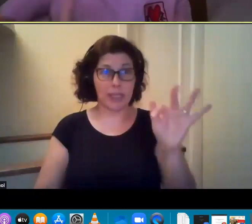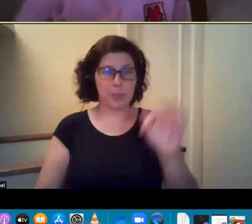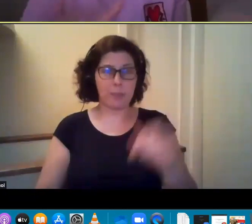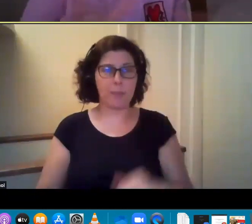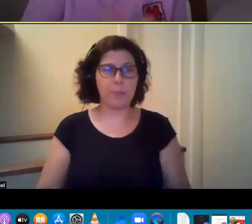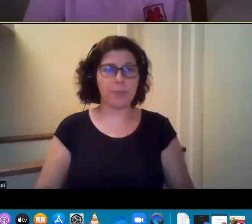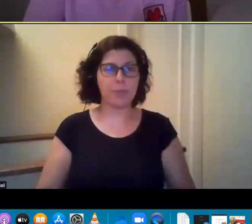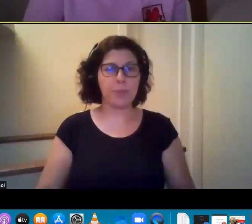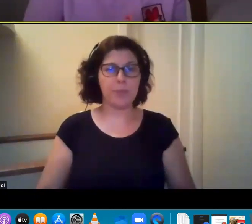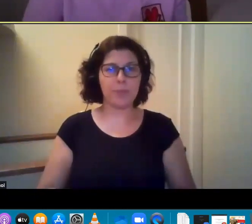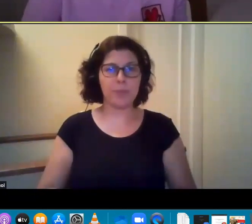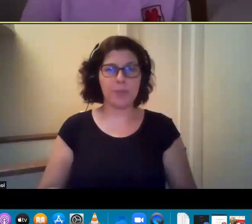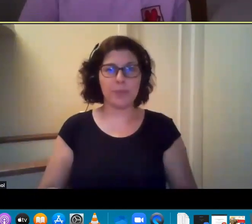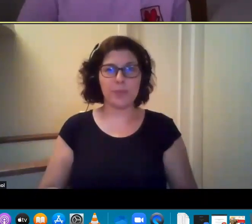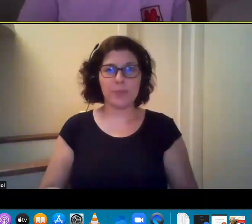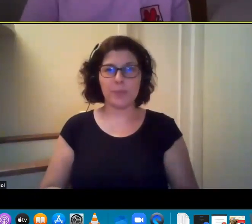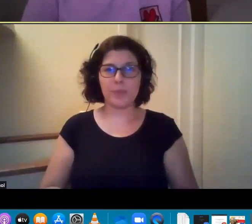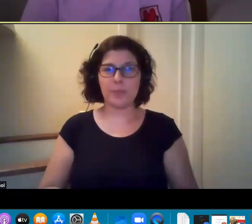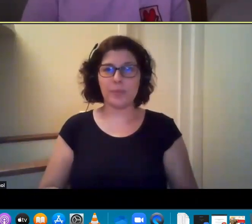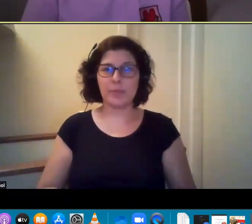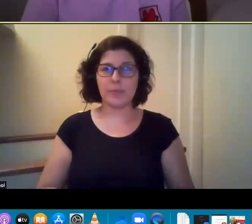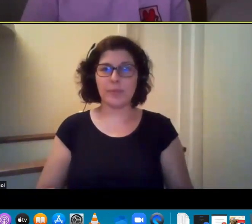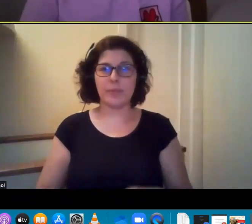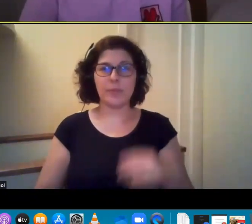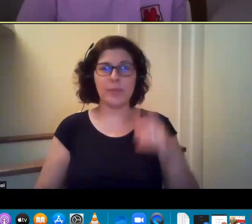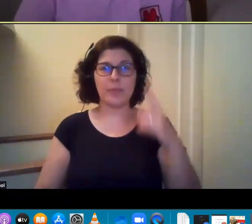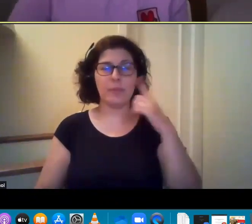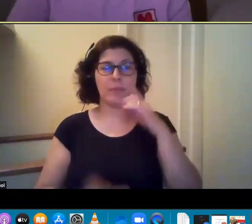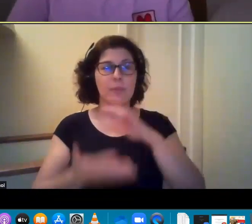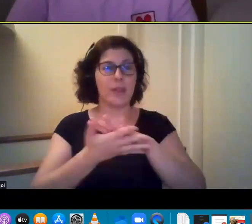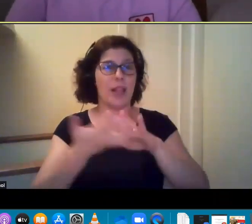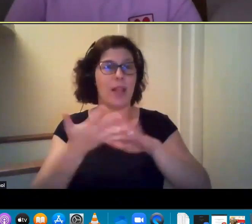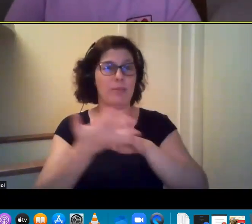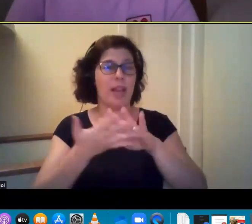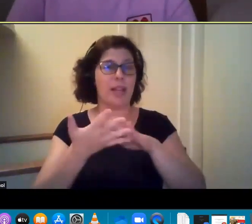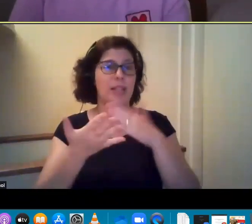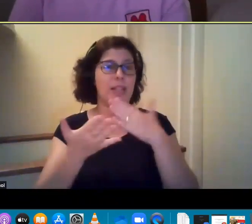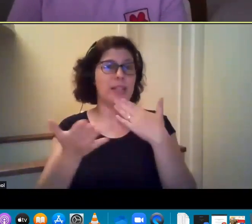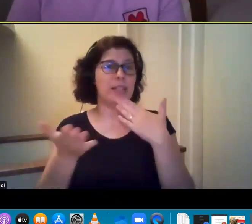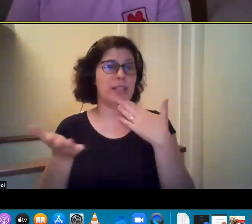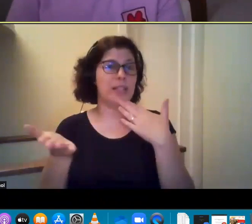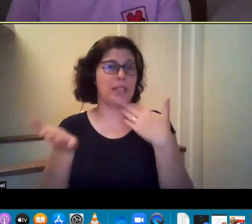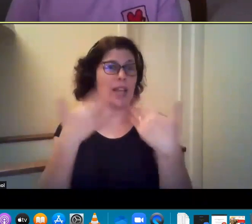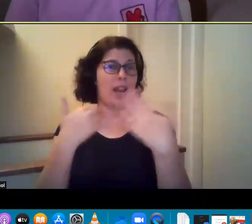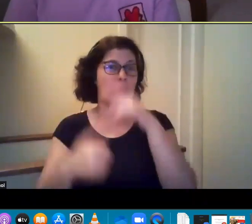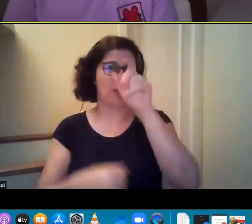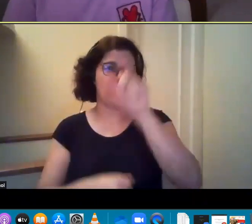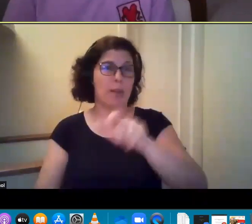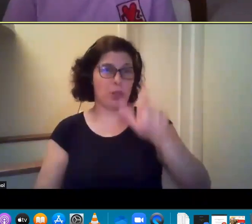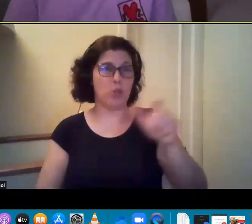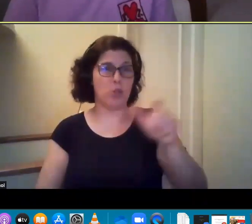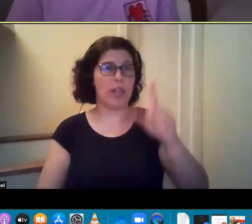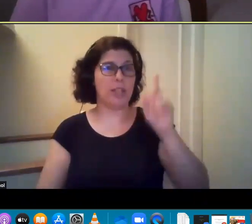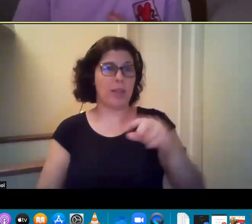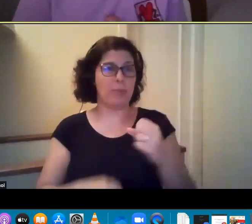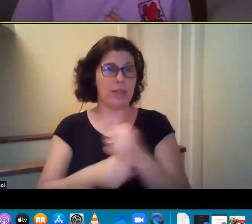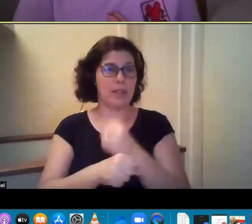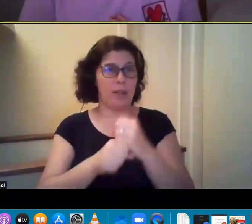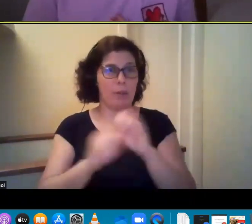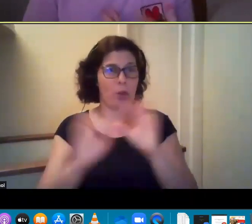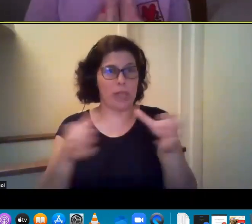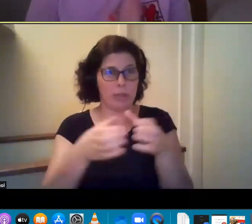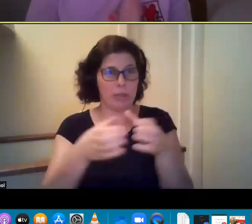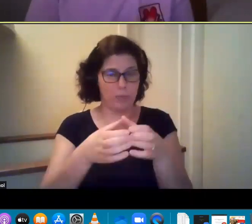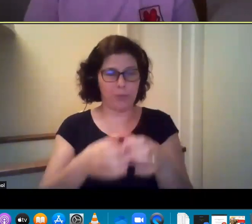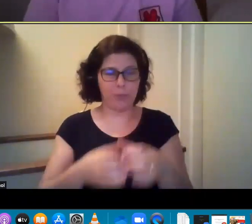manera conjunta, abordar un poco lo que son las relaciones interpersonales y el trabajo en equipo. Nosotros vamos